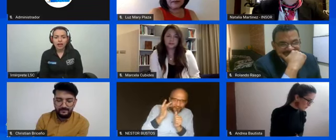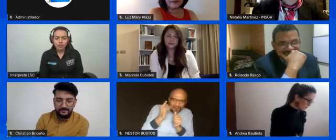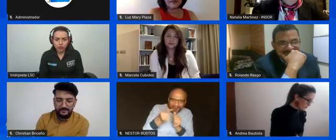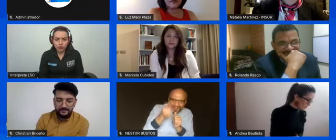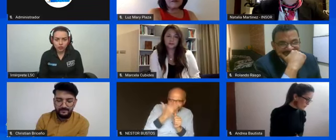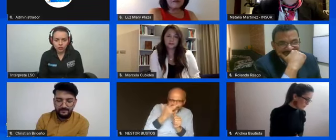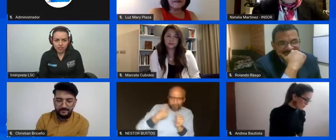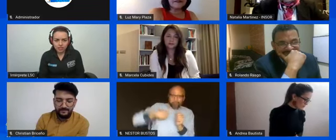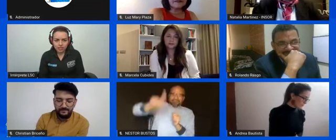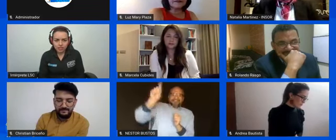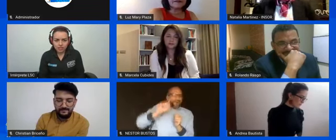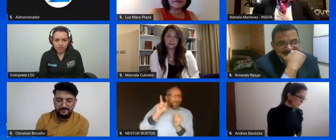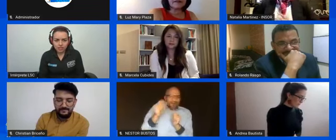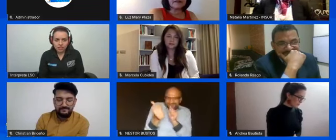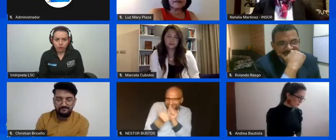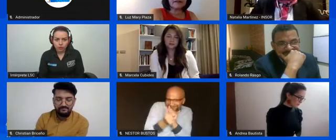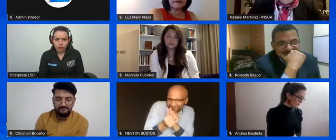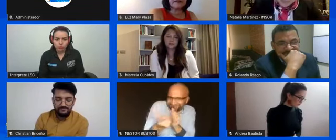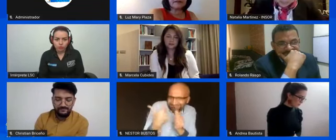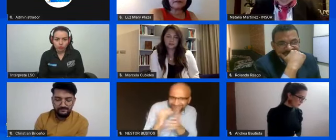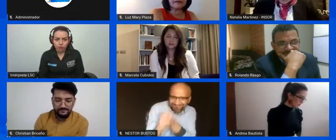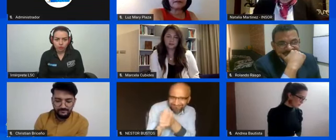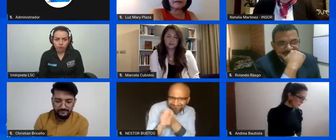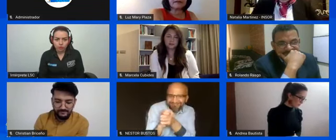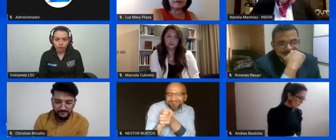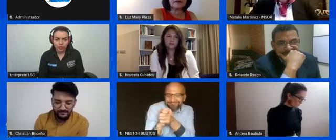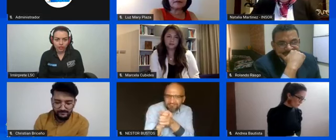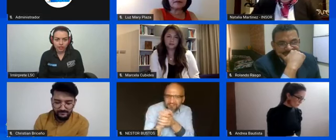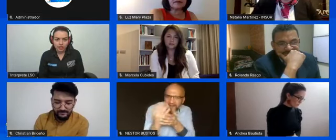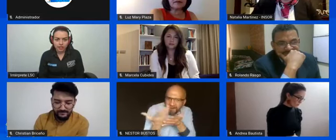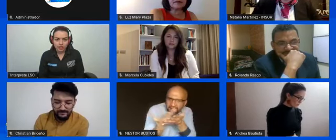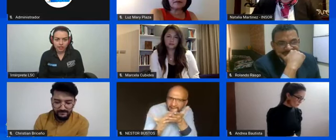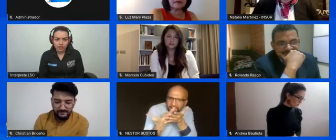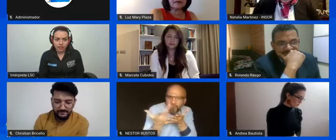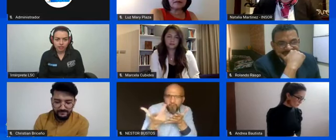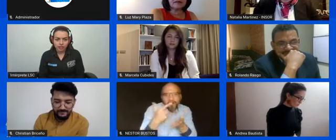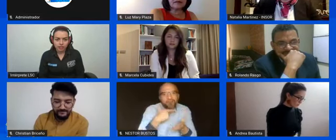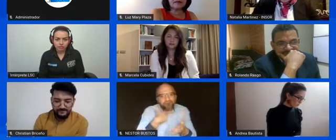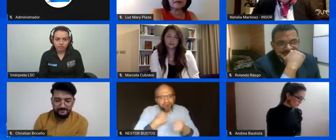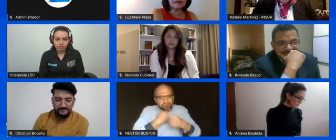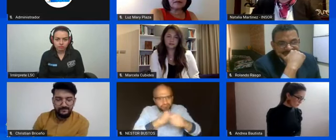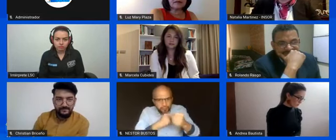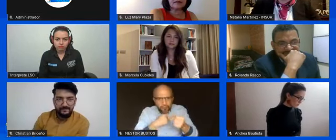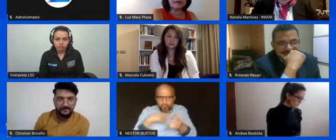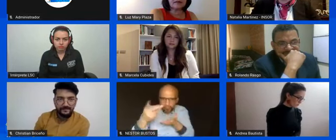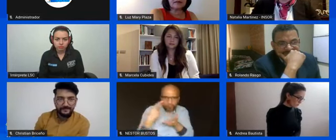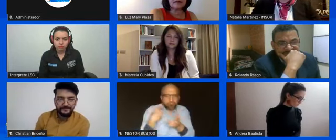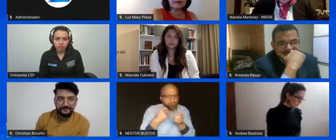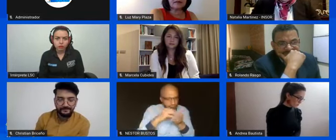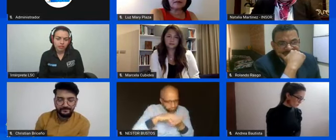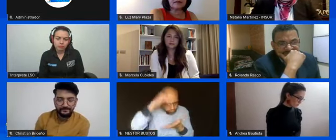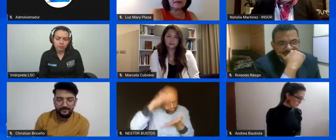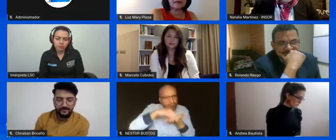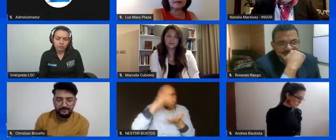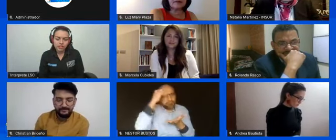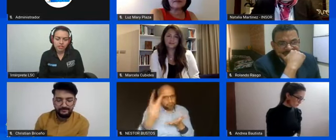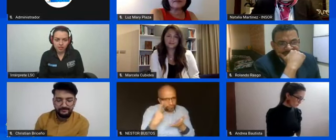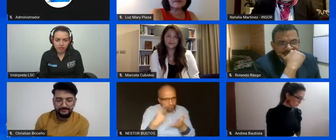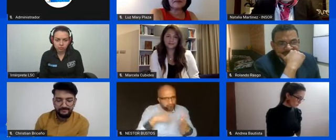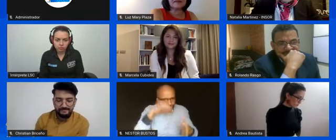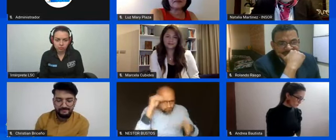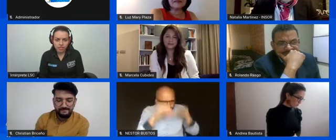Ah, yo lo conocí y bueno, como él es, digamos, tiene una piel muy morena, casi negro.